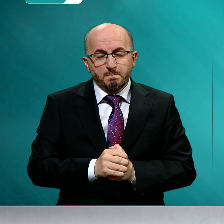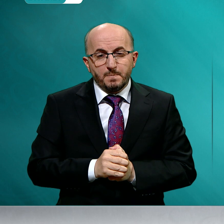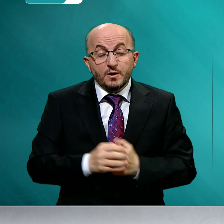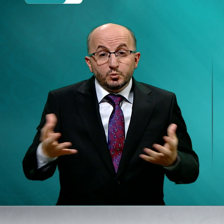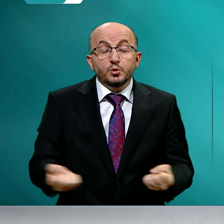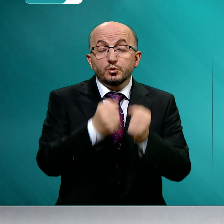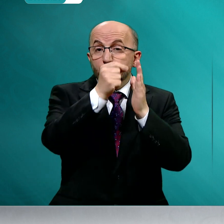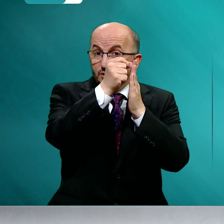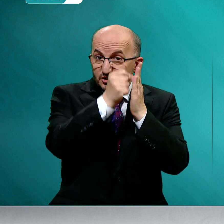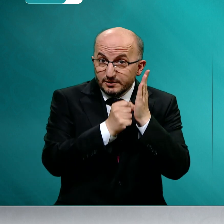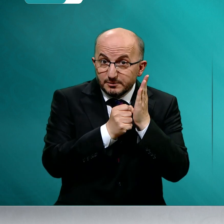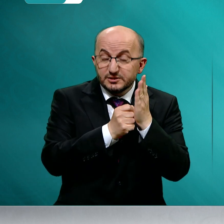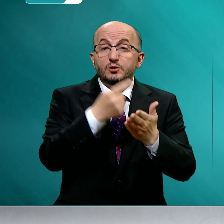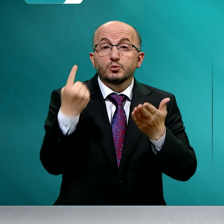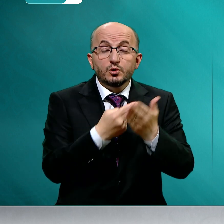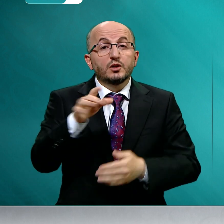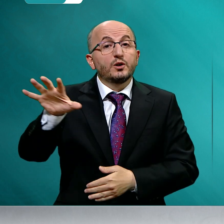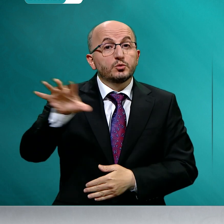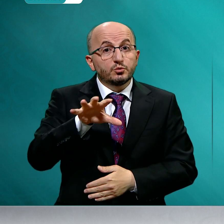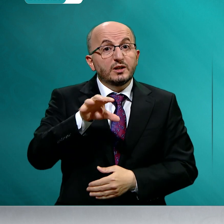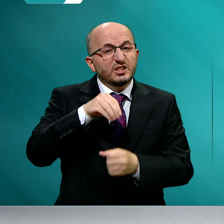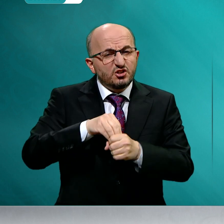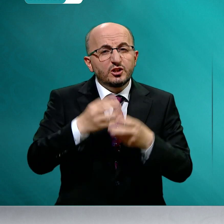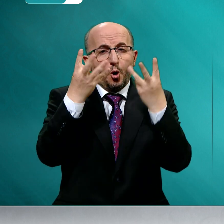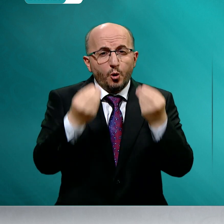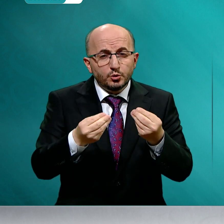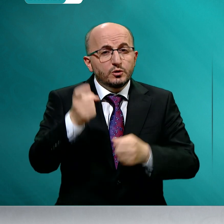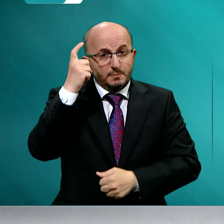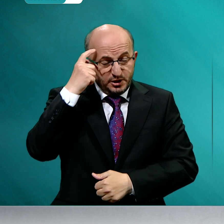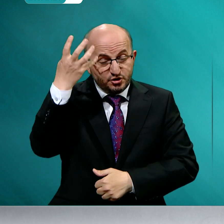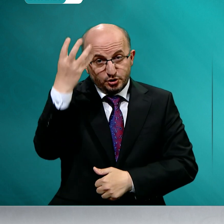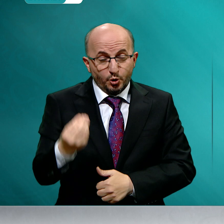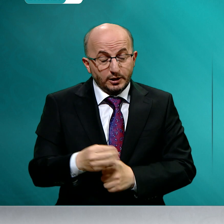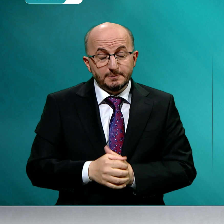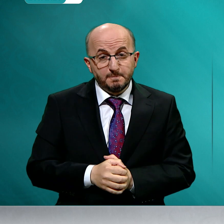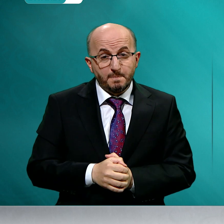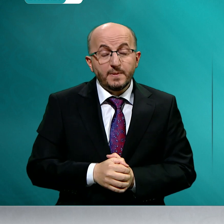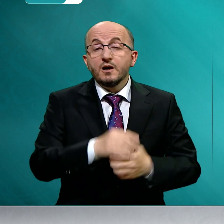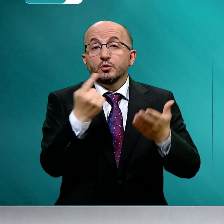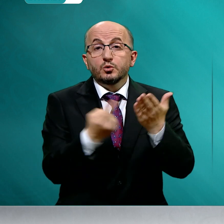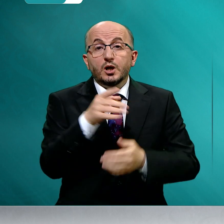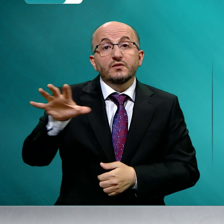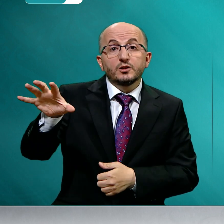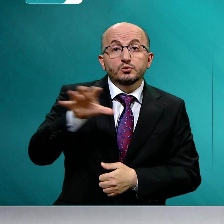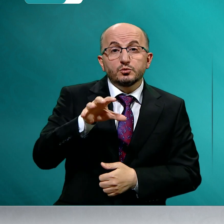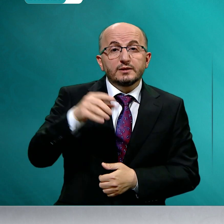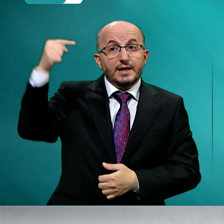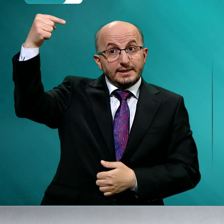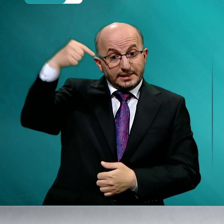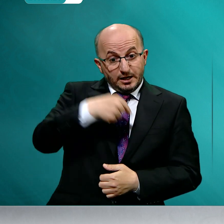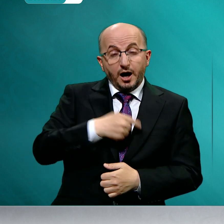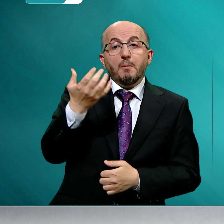Kurtuluş reçetemizin Kur'an ve sünnette olduğunun bilincinde olalım. Kur'an ve sünnetten ilham